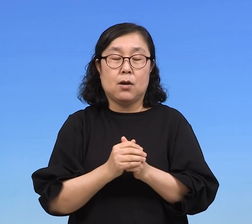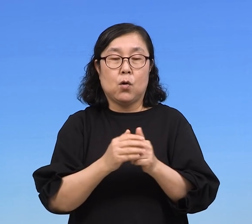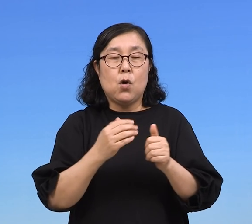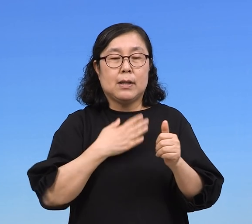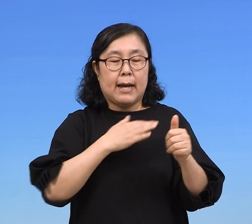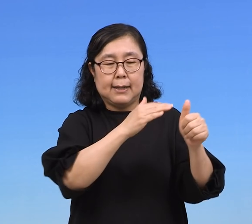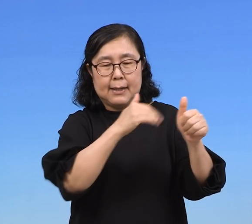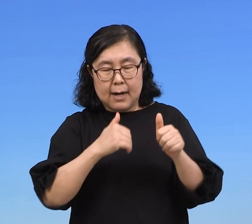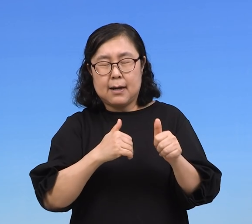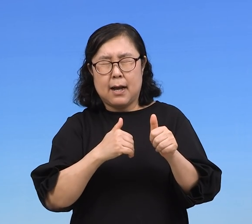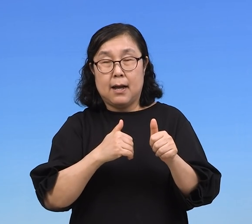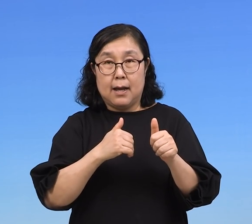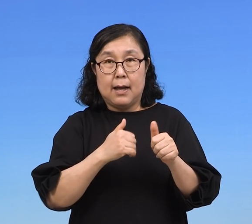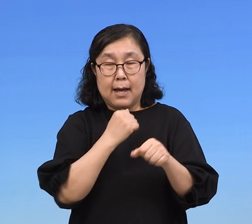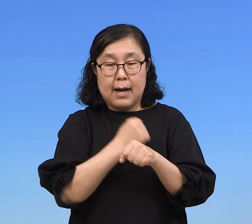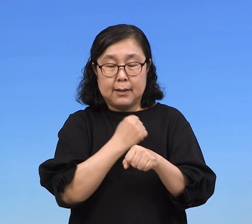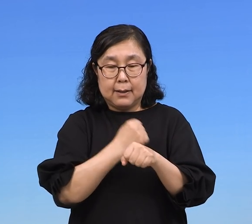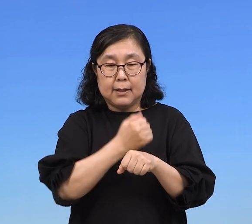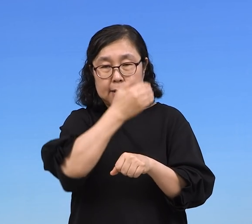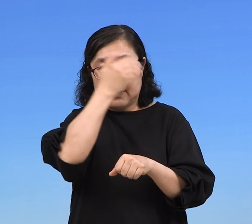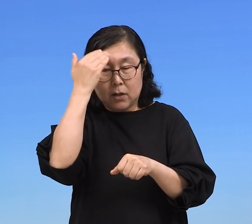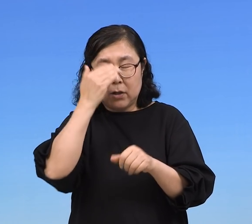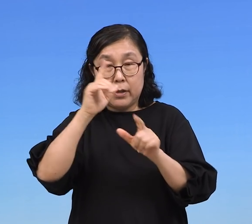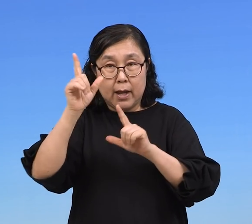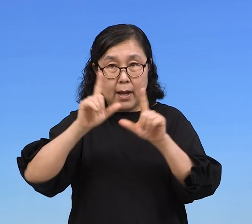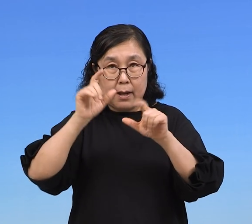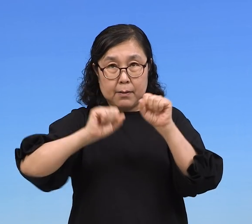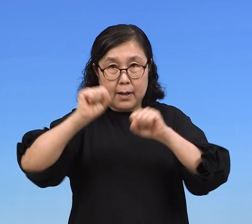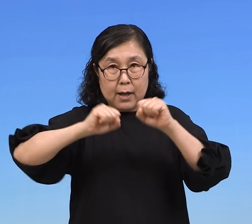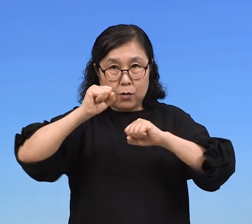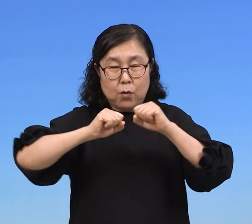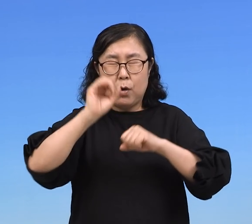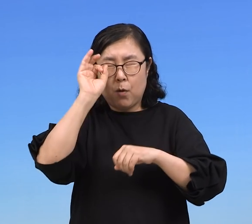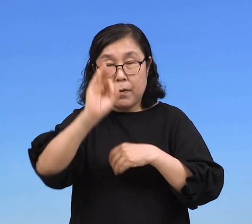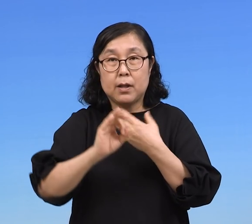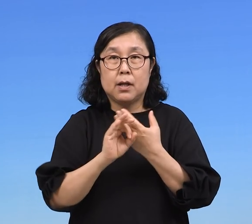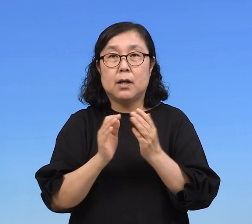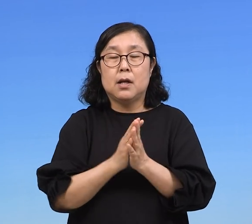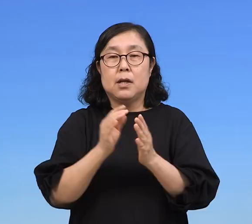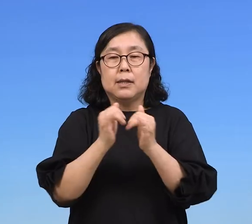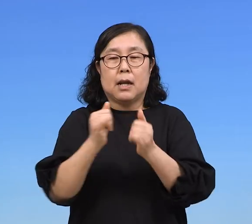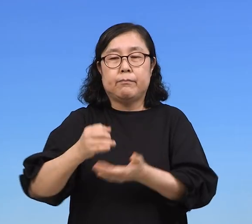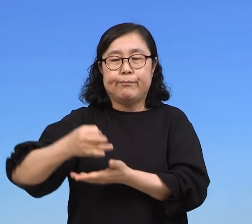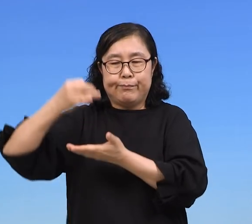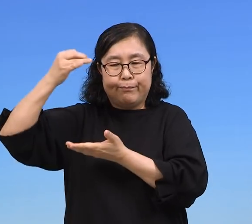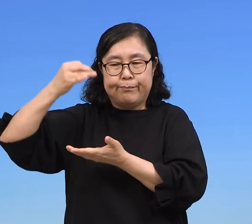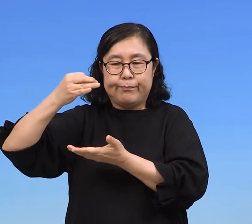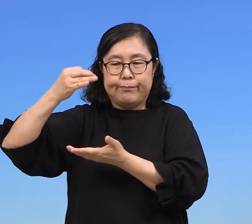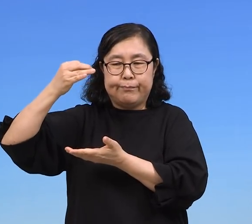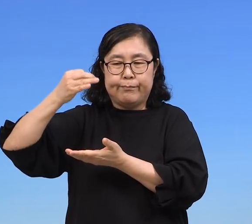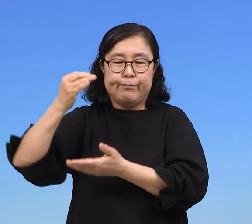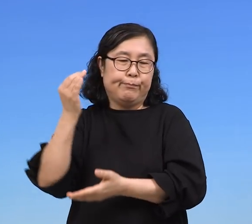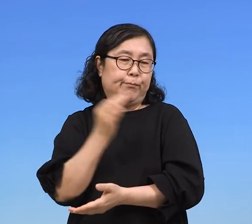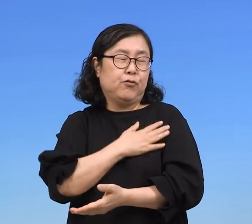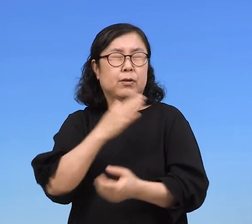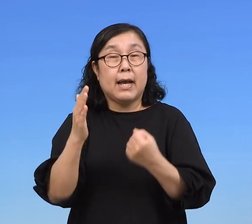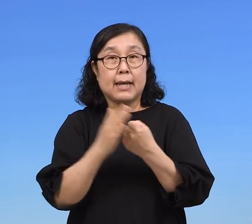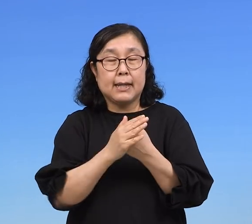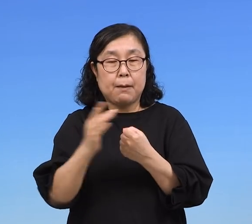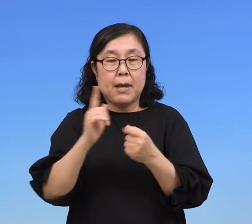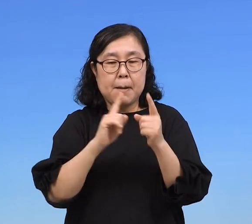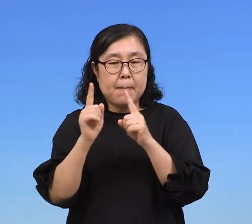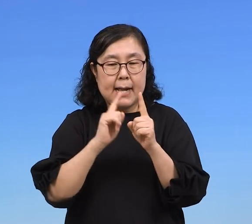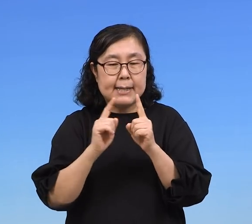따르라 하시니, 그랬더니 그 다음 청년의 태도 행동을 보십시오. 22절 그 사람은 재물이 많은 고로 이